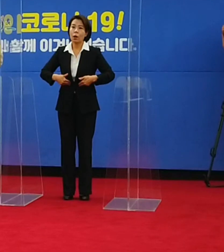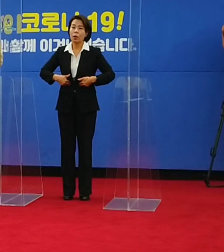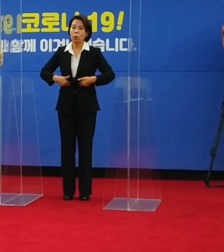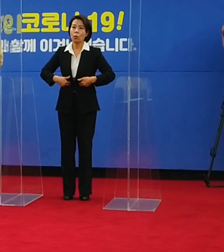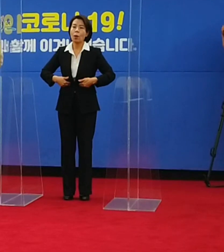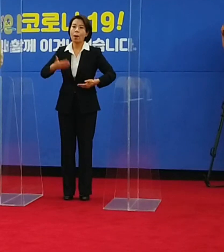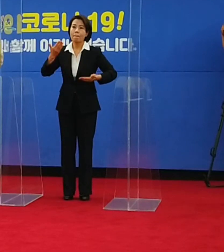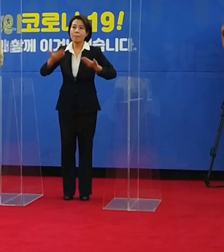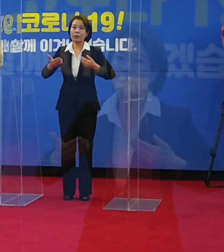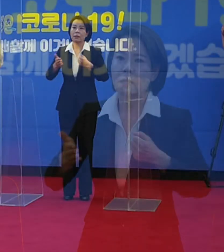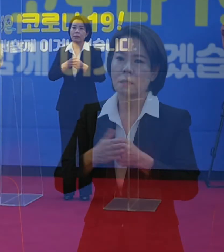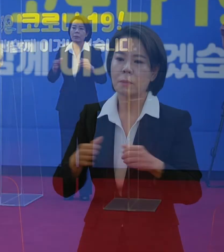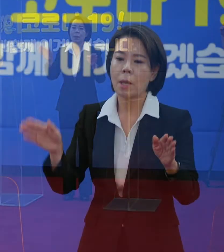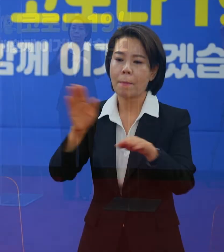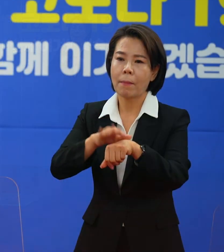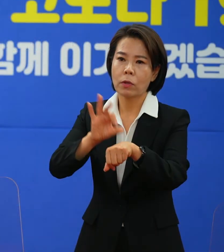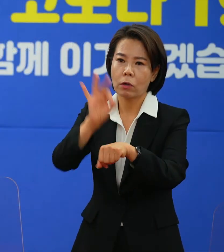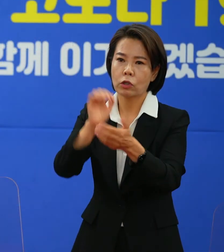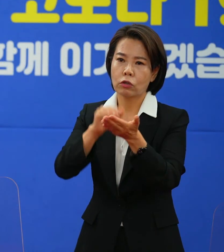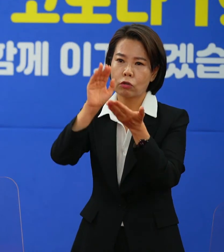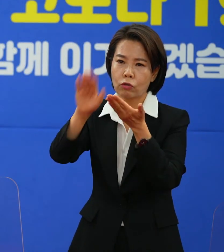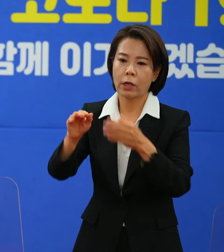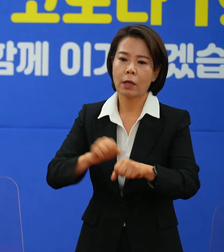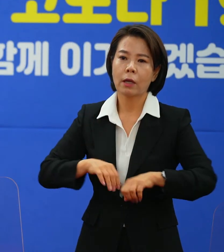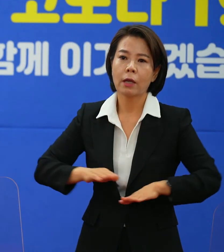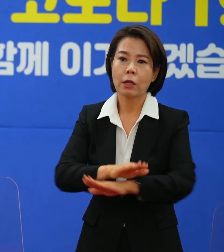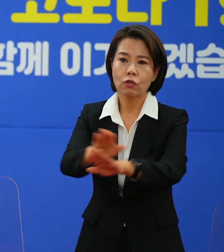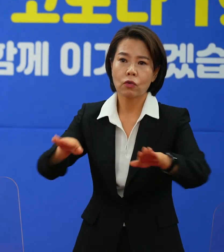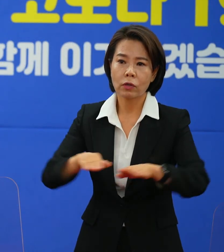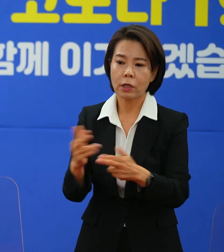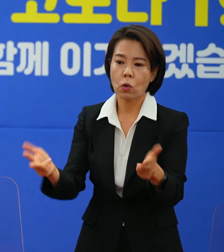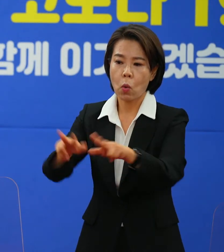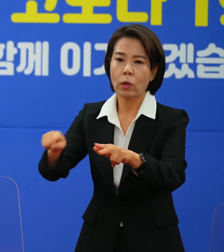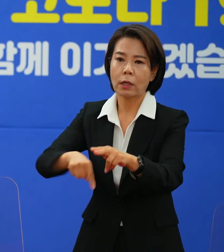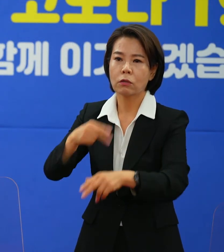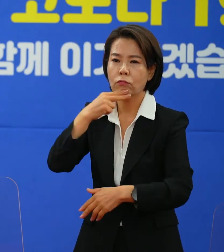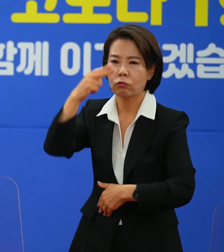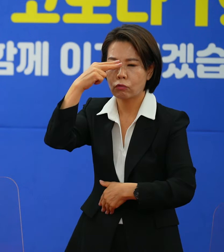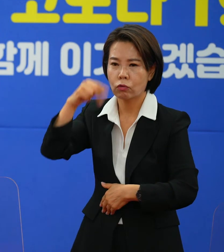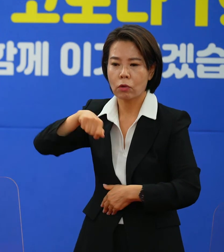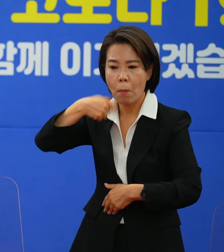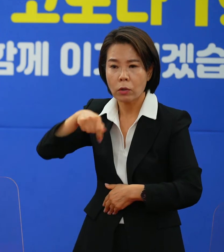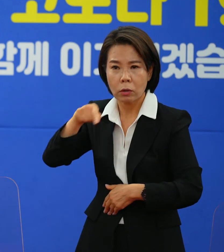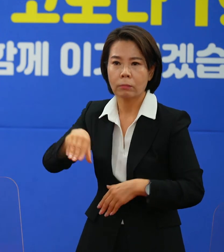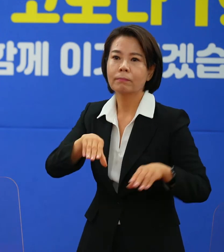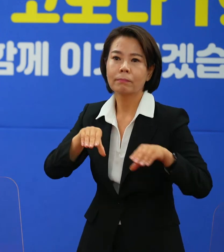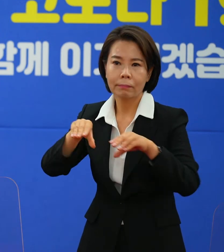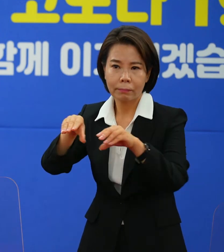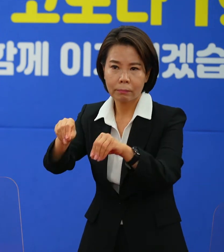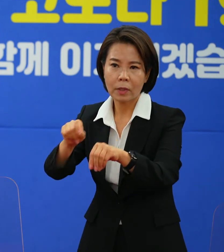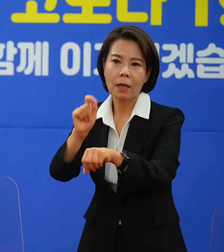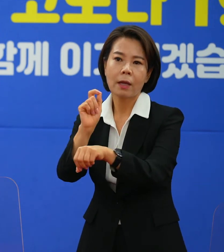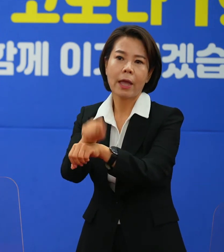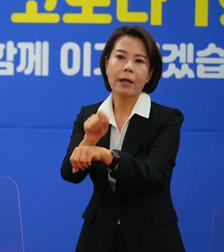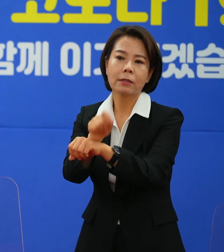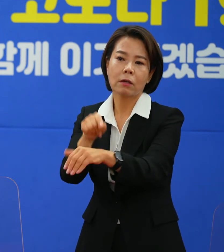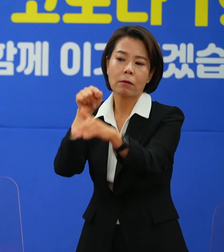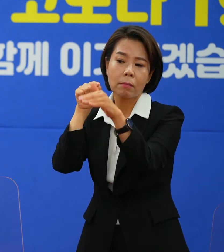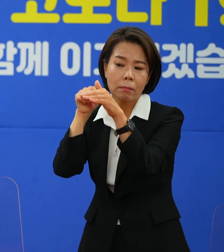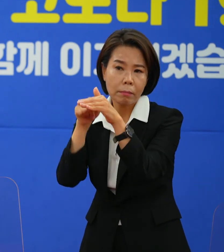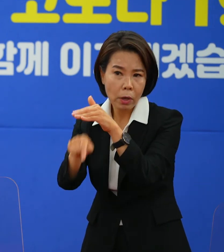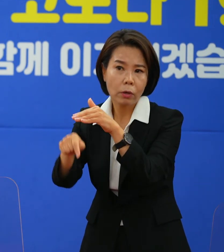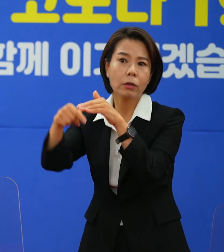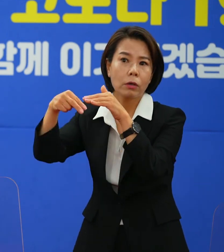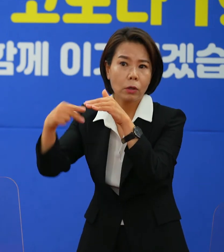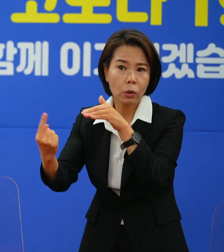판단해서 밤 10시 이후 해수욕장, 도심공원 내 음주나 취식 행위를 금지하는